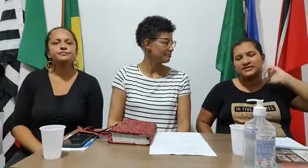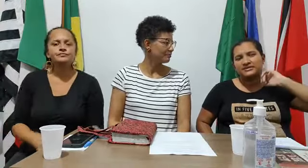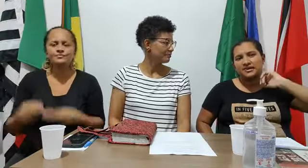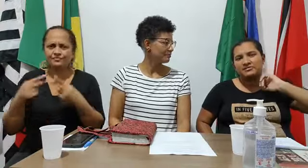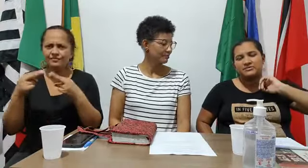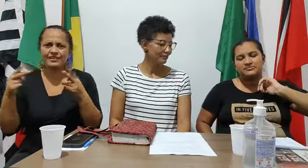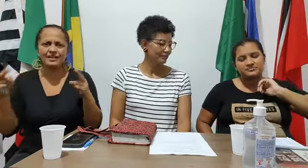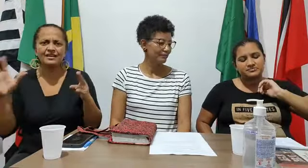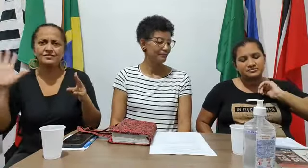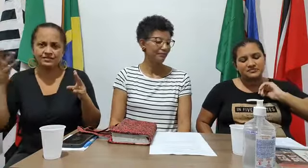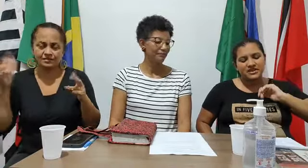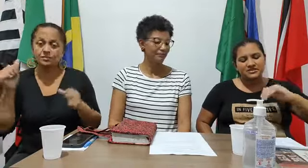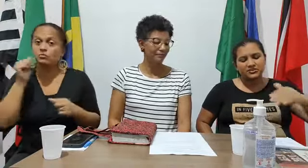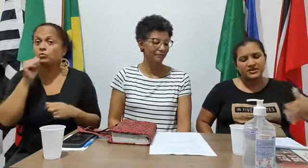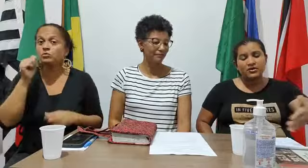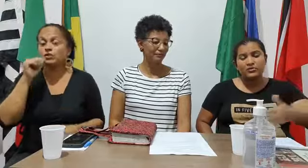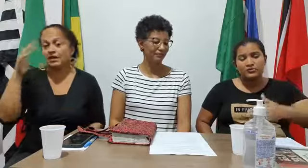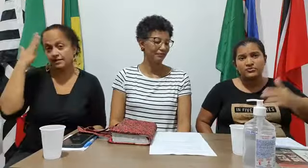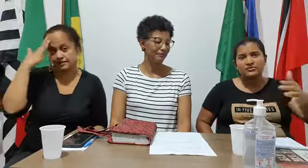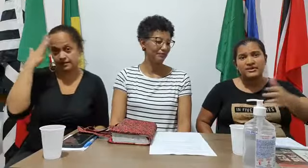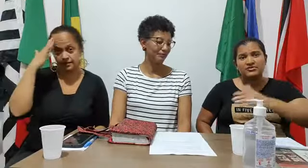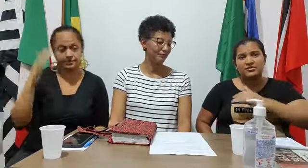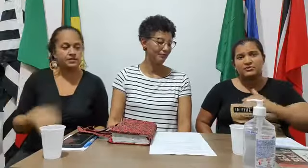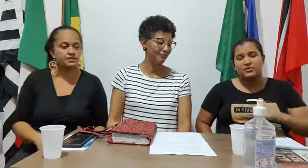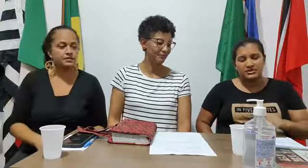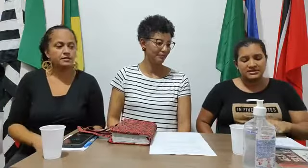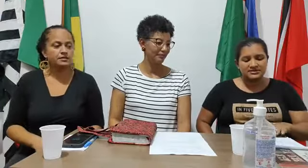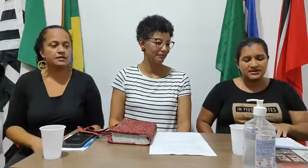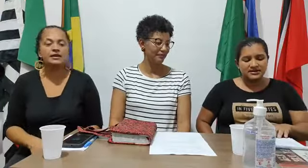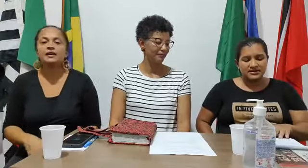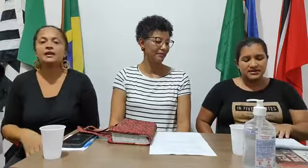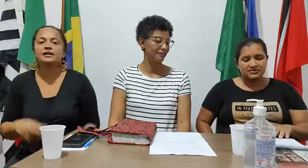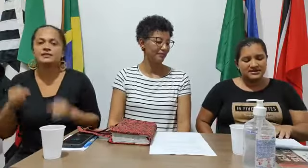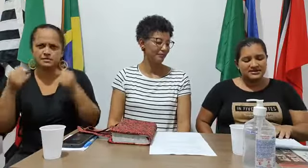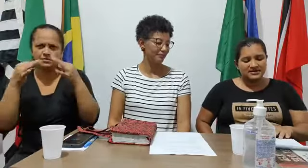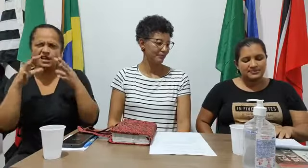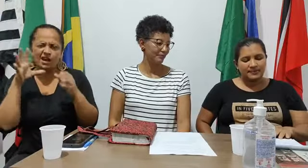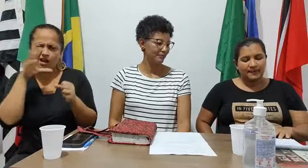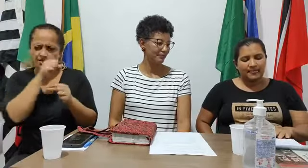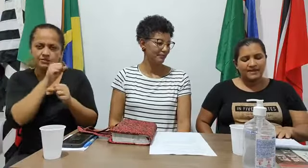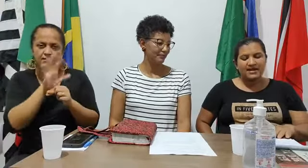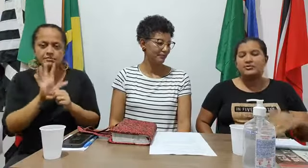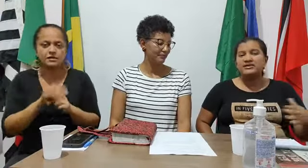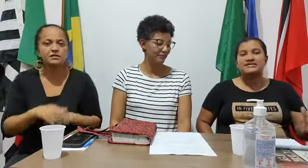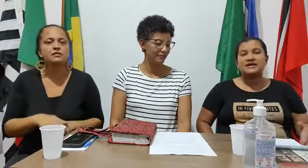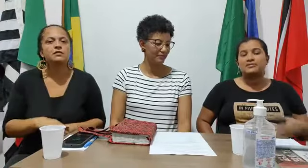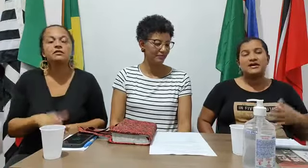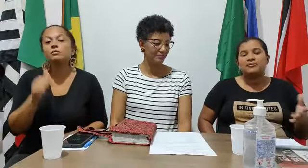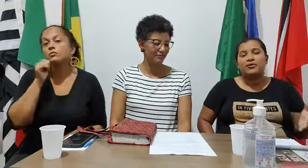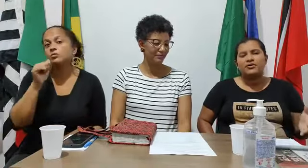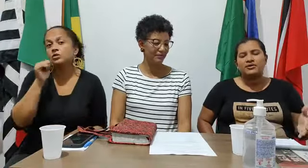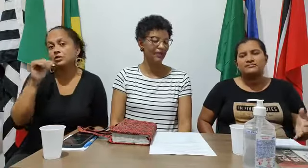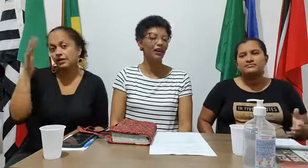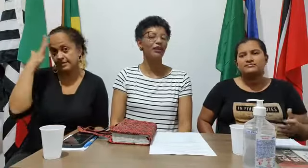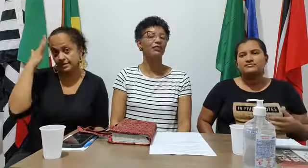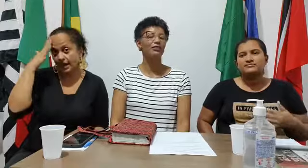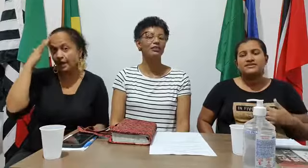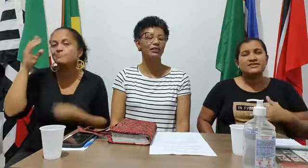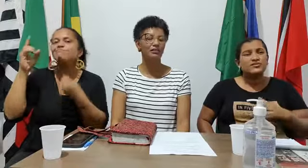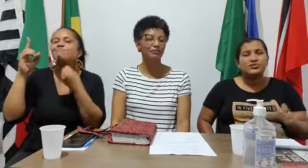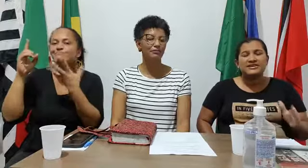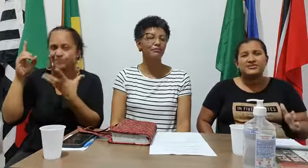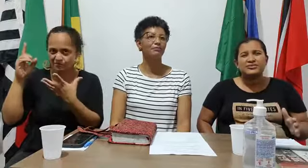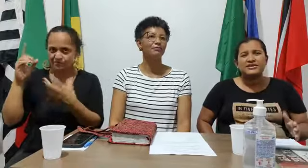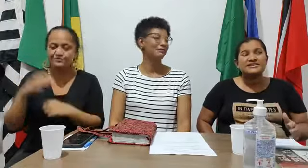a mulher sábia. E eu peguei alguns, vou falar de forma corrida, mas assim, a mulher sábia, ela é boa.